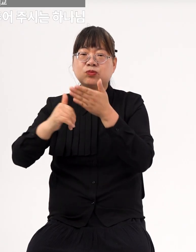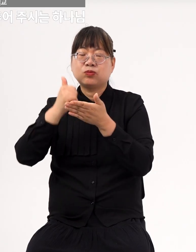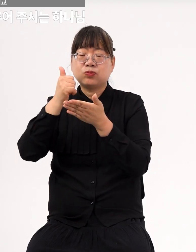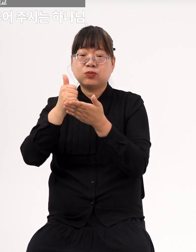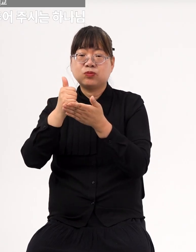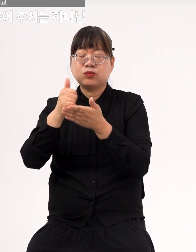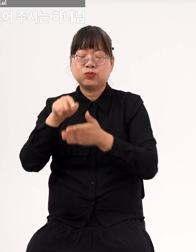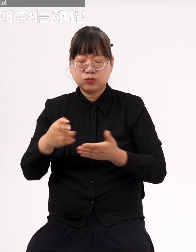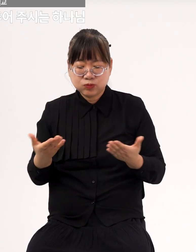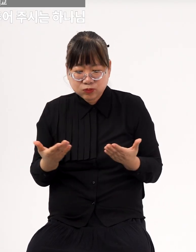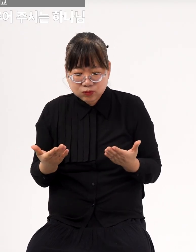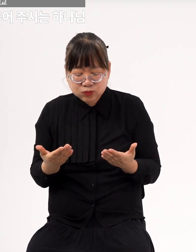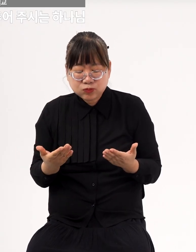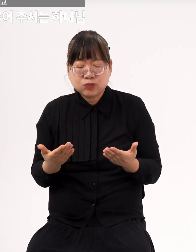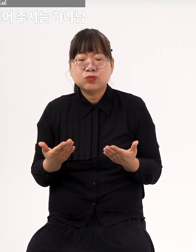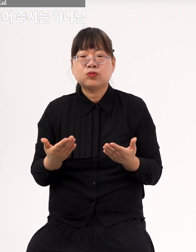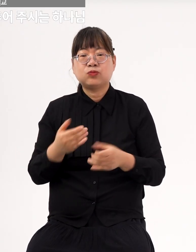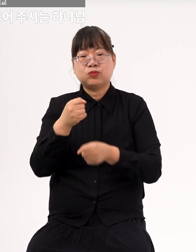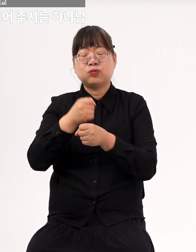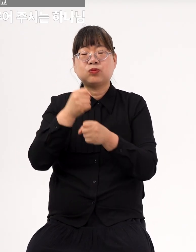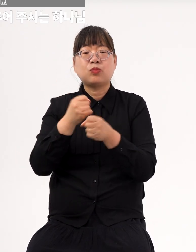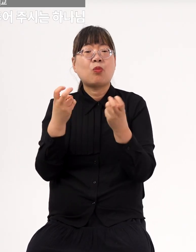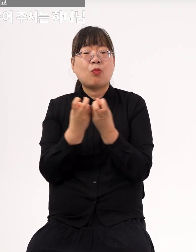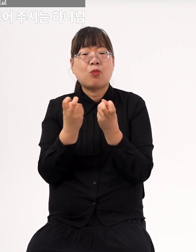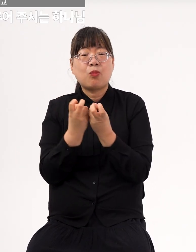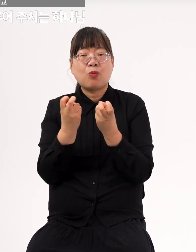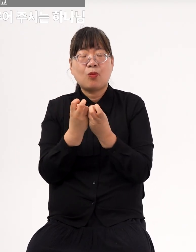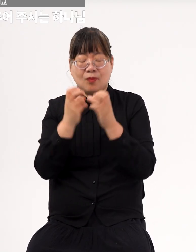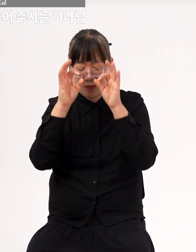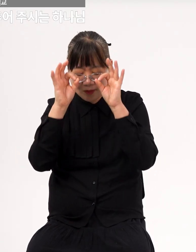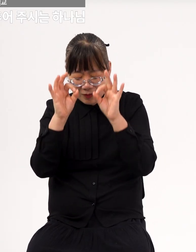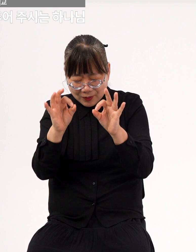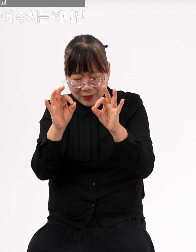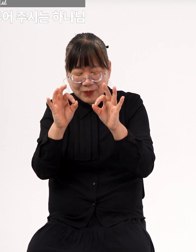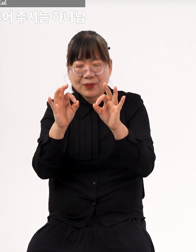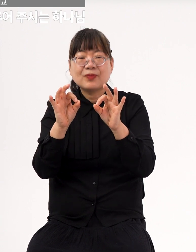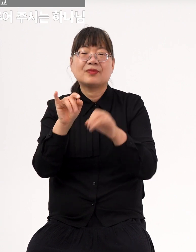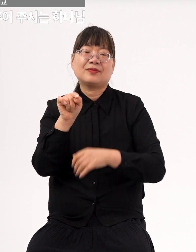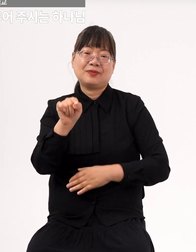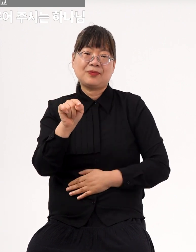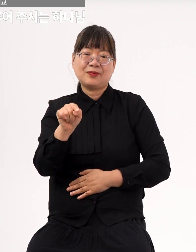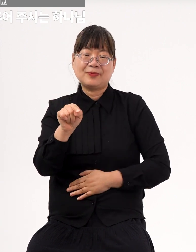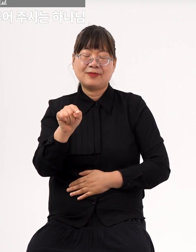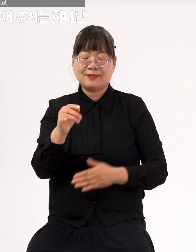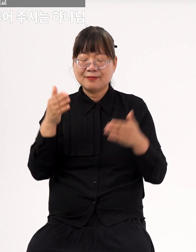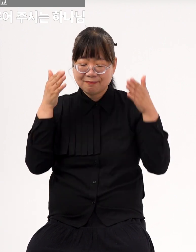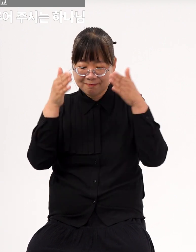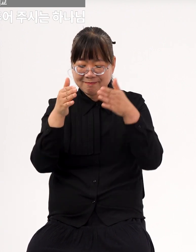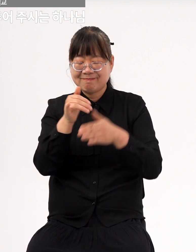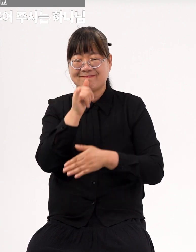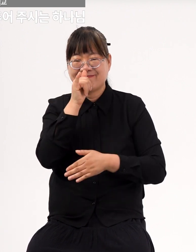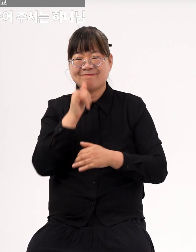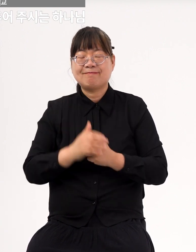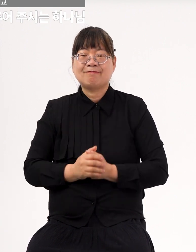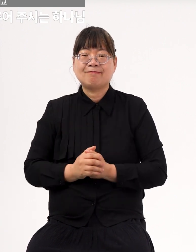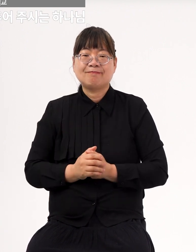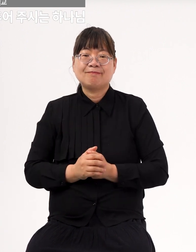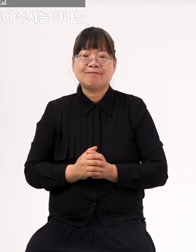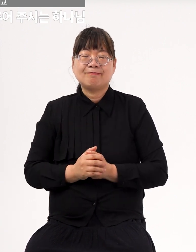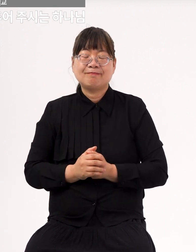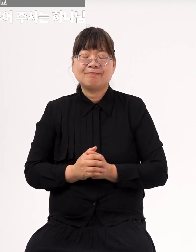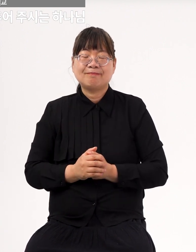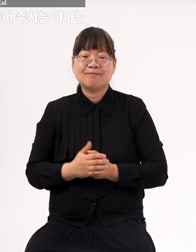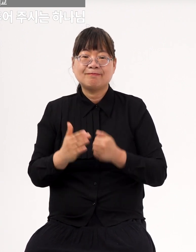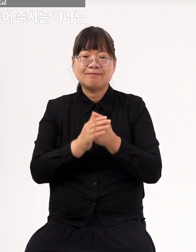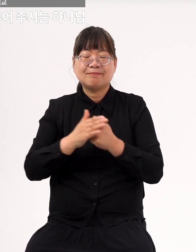하나님이 이 일을 어떻게 만들어 가시는가를 보게 하시는데 초점이 있는 겁니다.